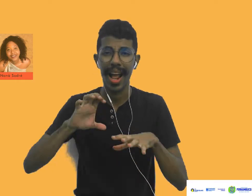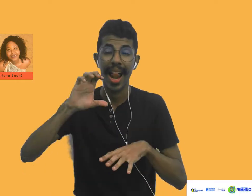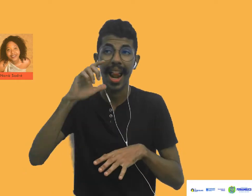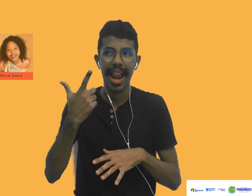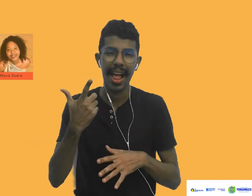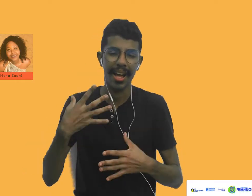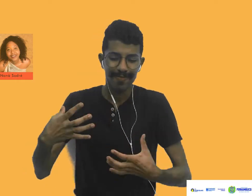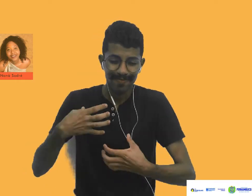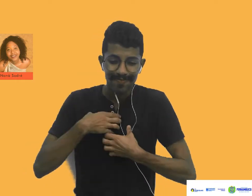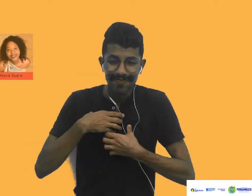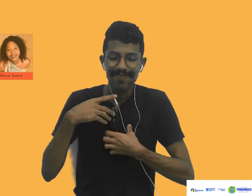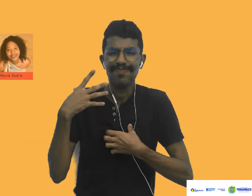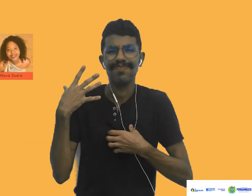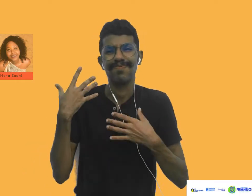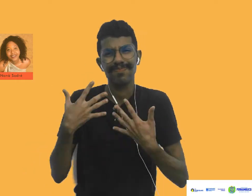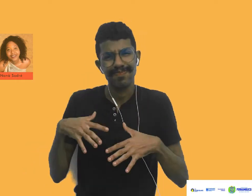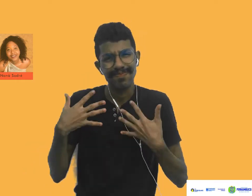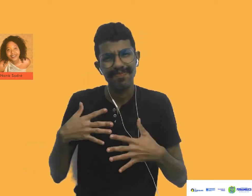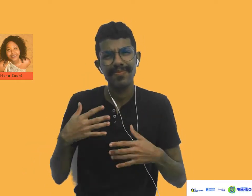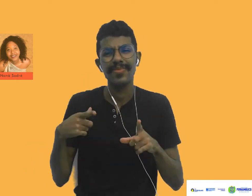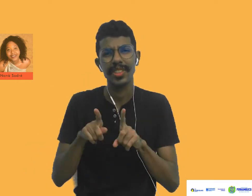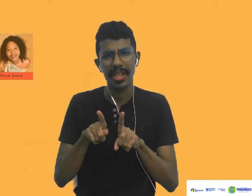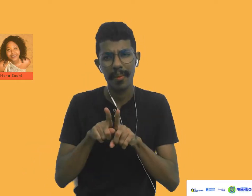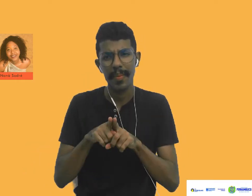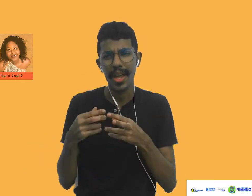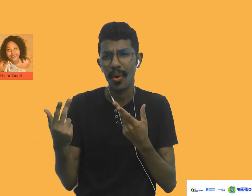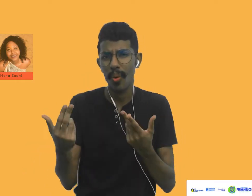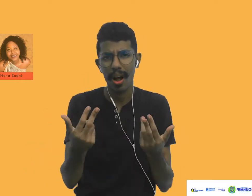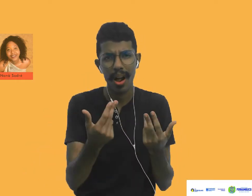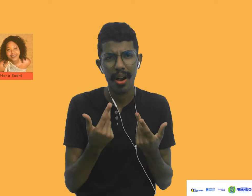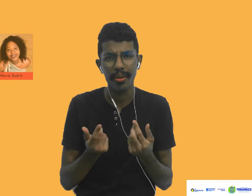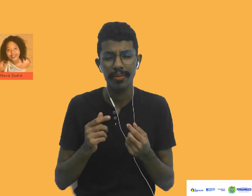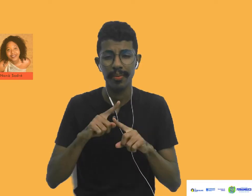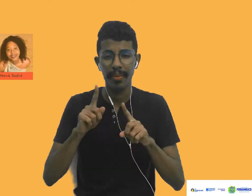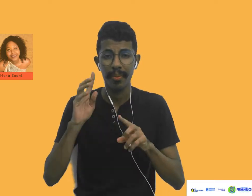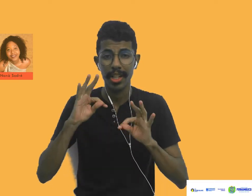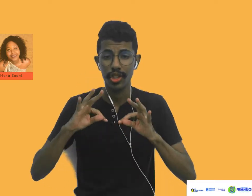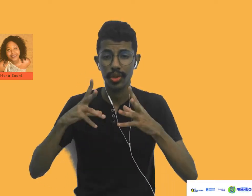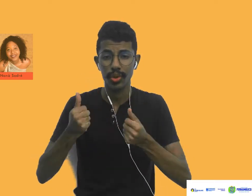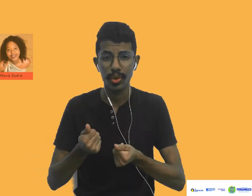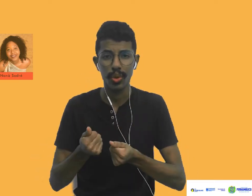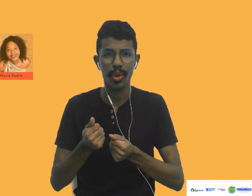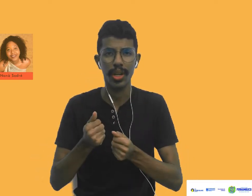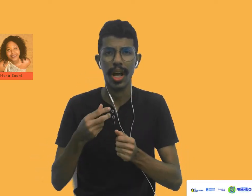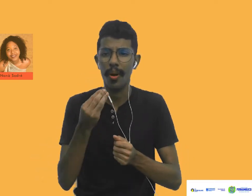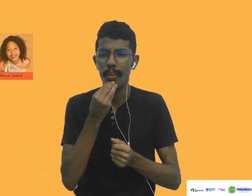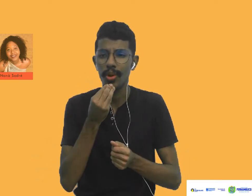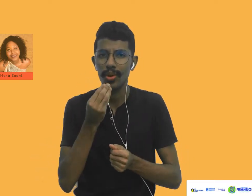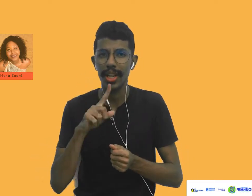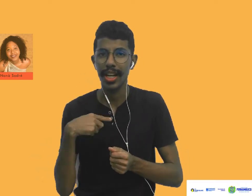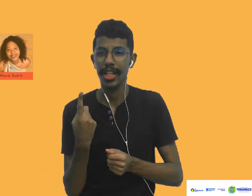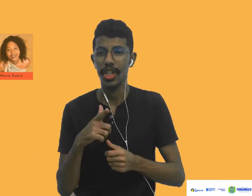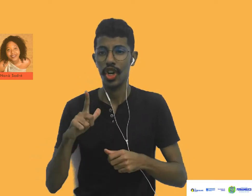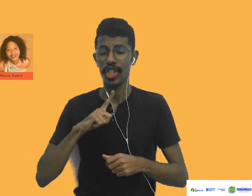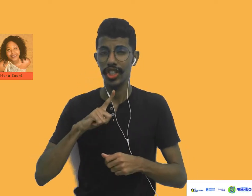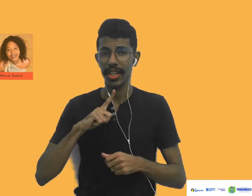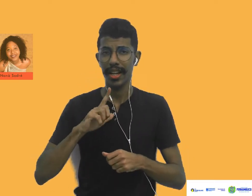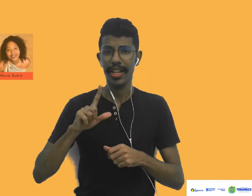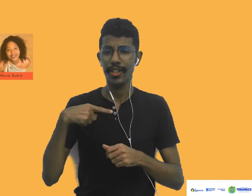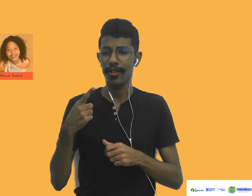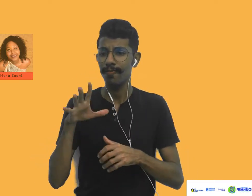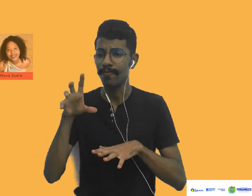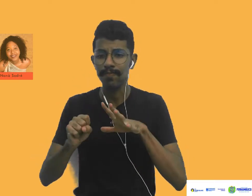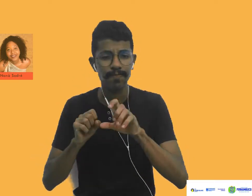igual, né? E toda oportunidade que a gente tem, a gente agarra, a gente abraça. Então,